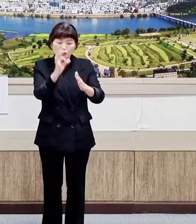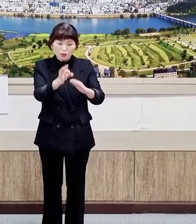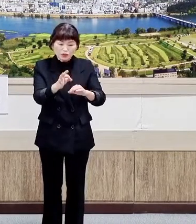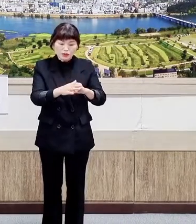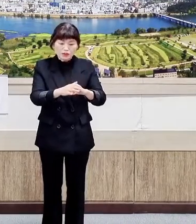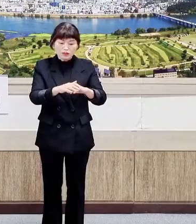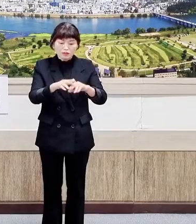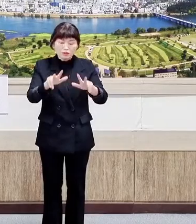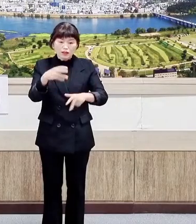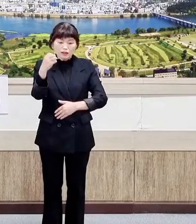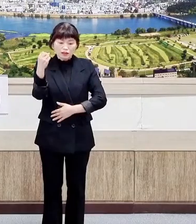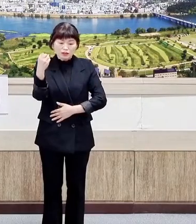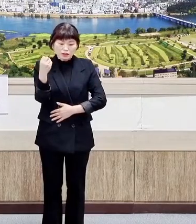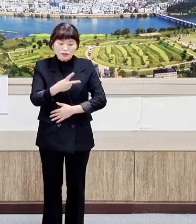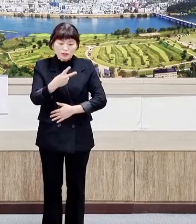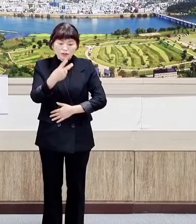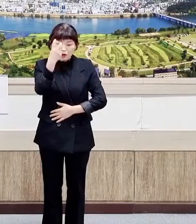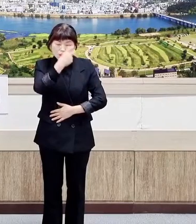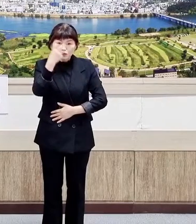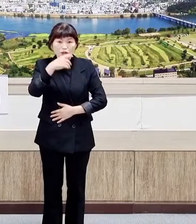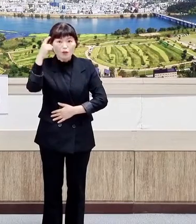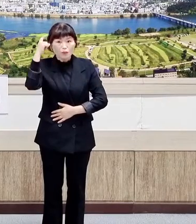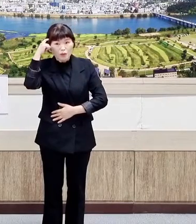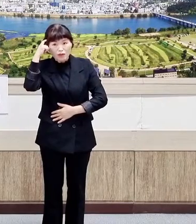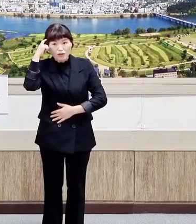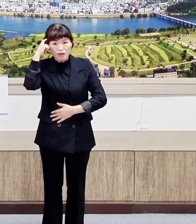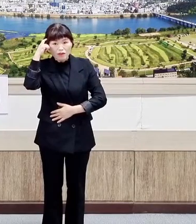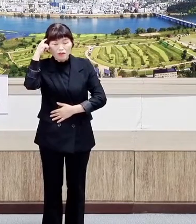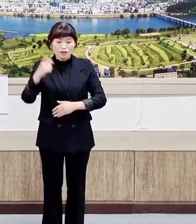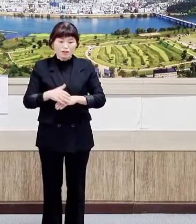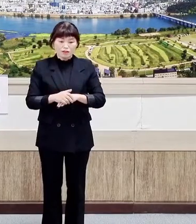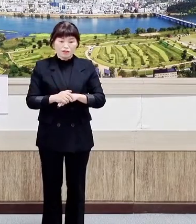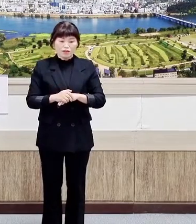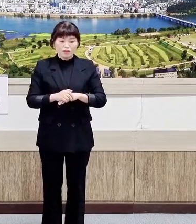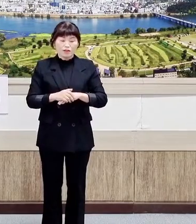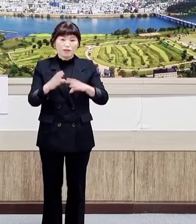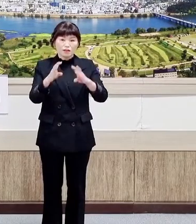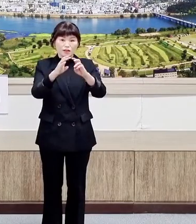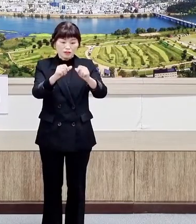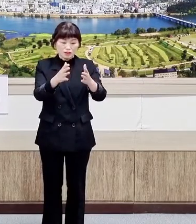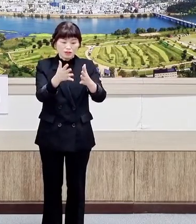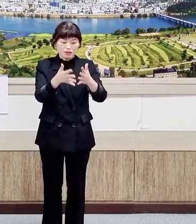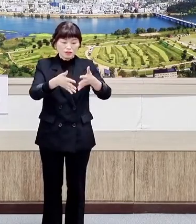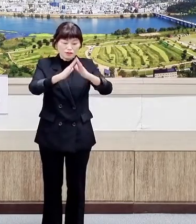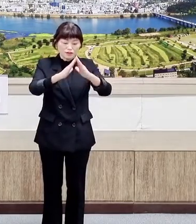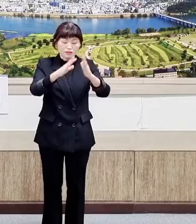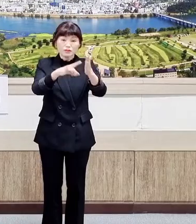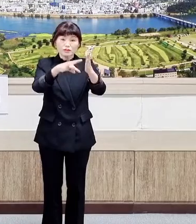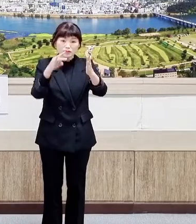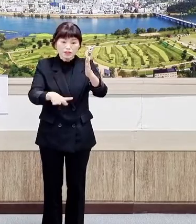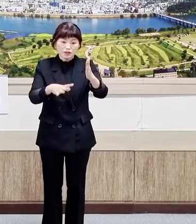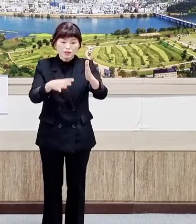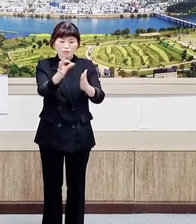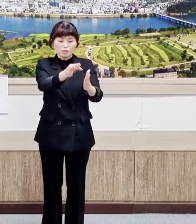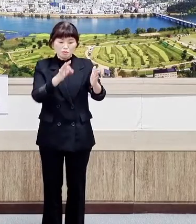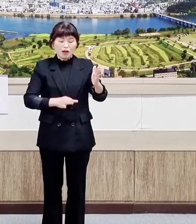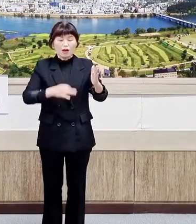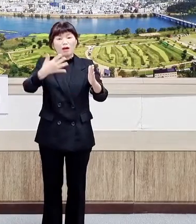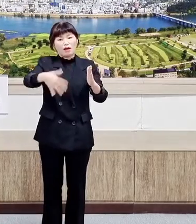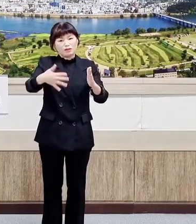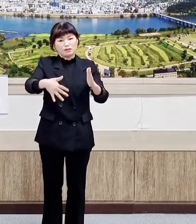경위는 해당 사업에 개발 부담금이 부과되지 않은 것이 지역 언론에 이슈가